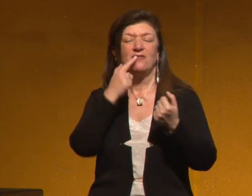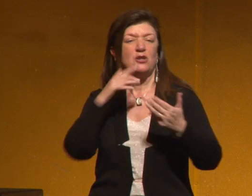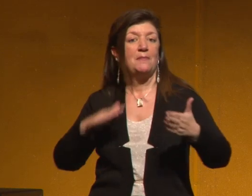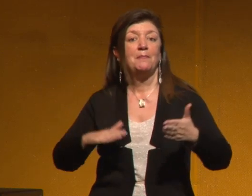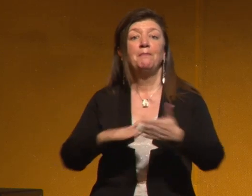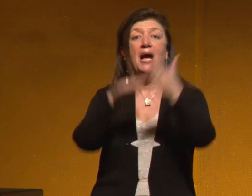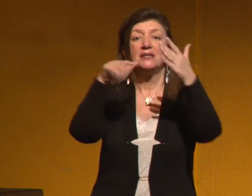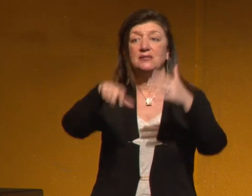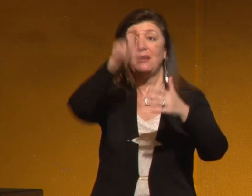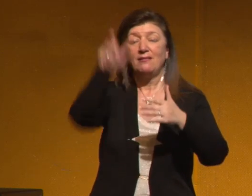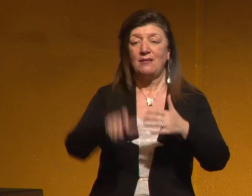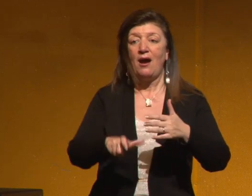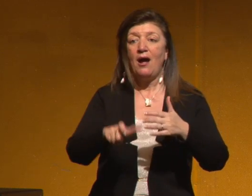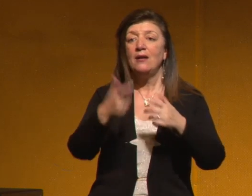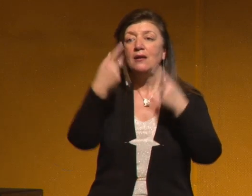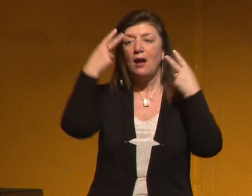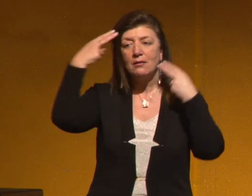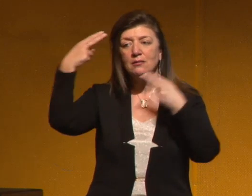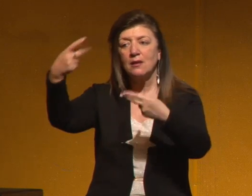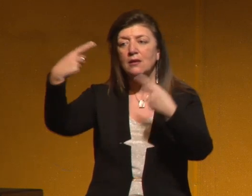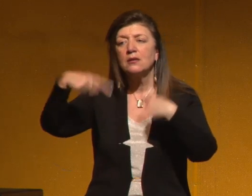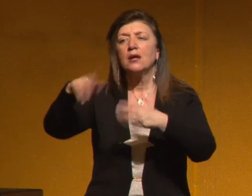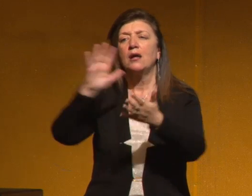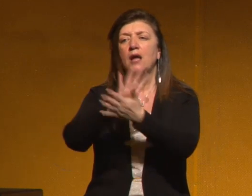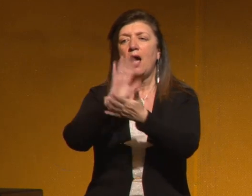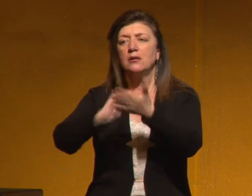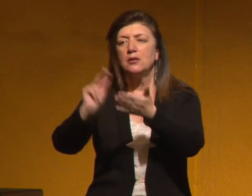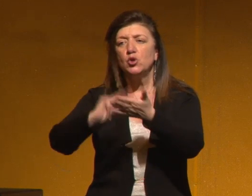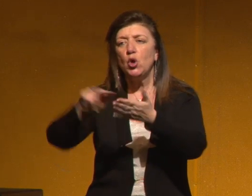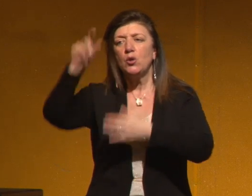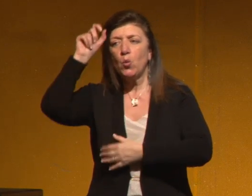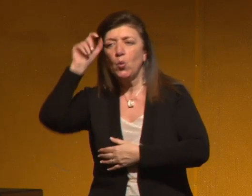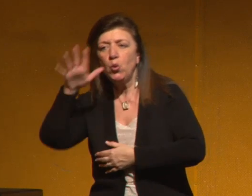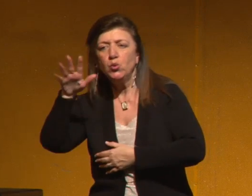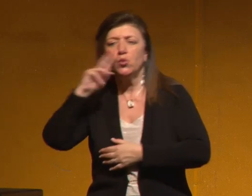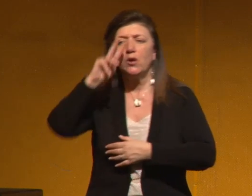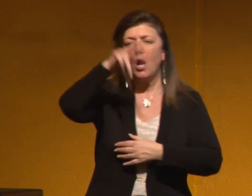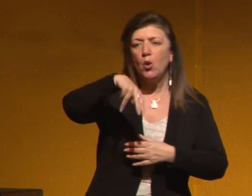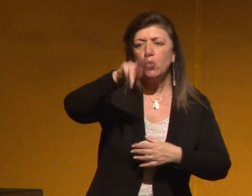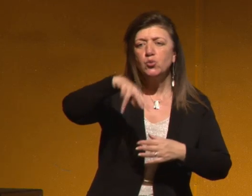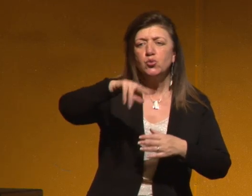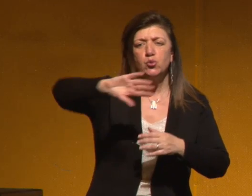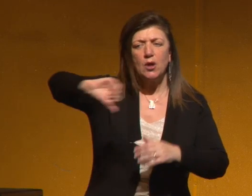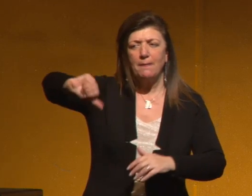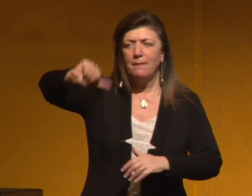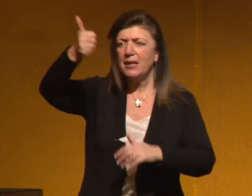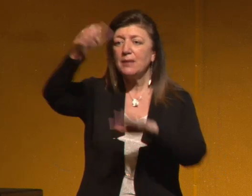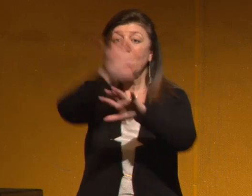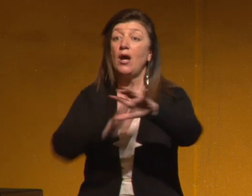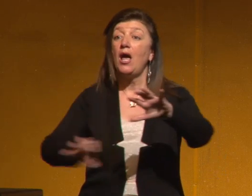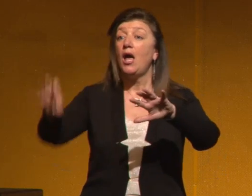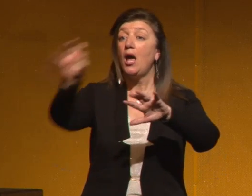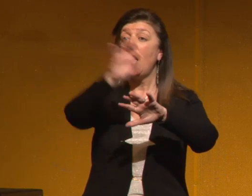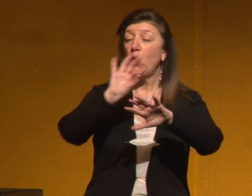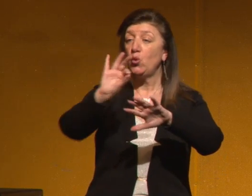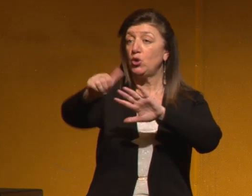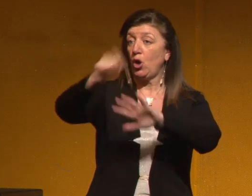alla lettura alla cultura e fra le prime d'europa e straordinario